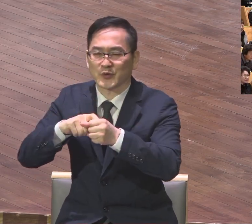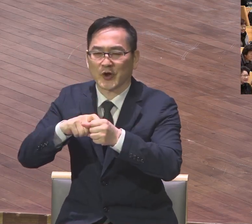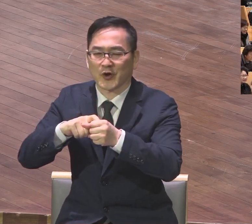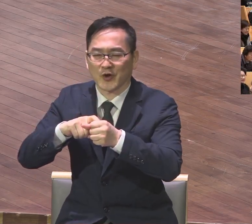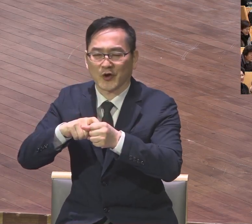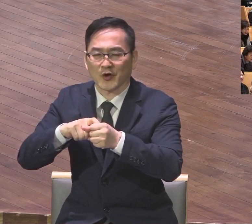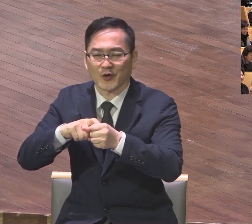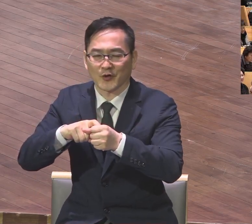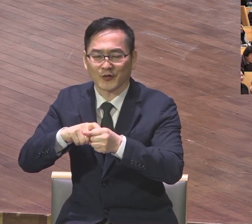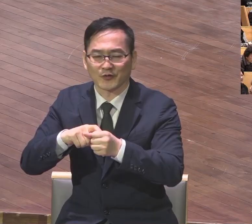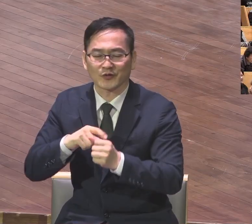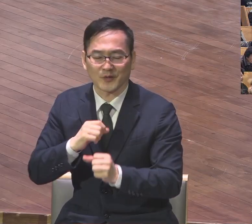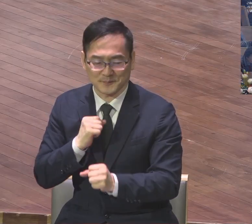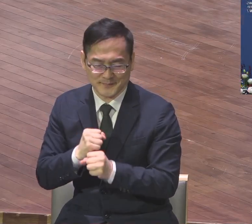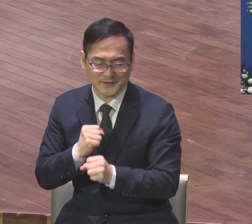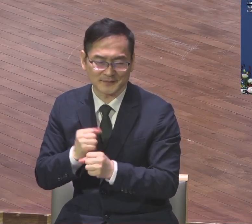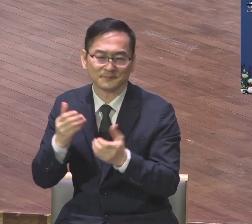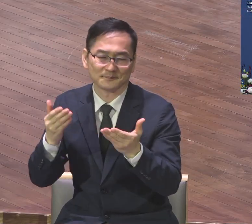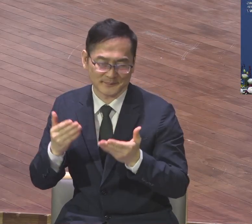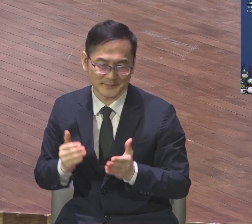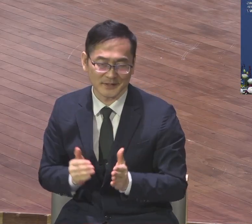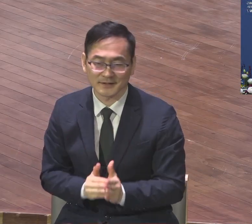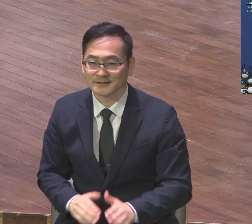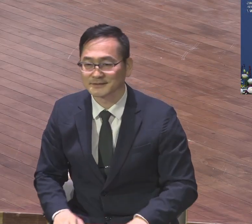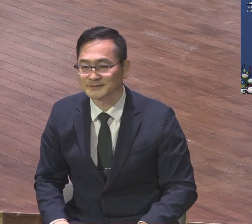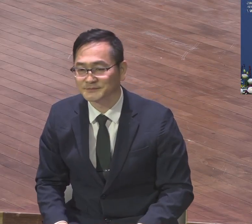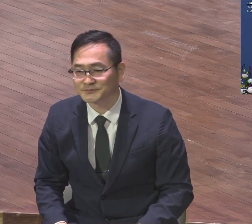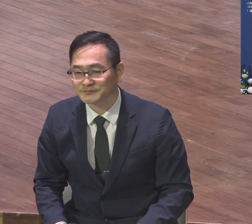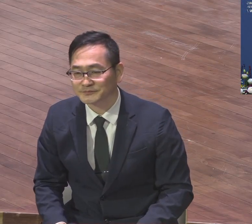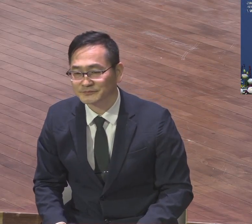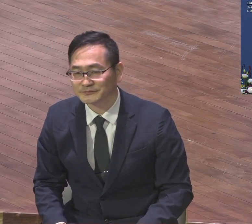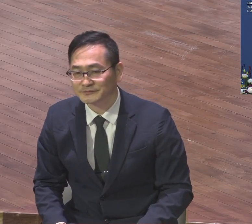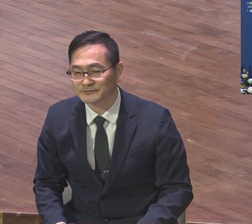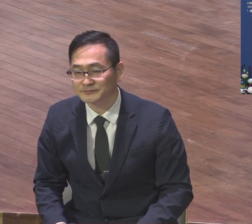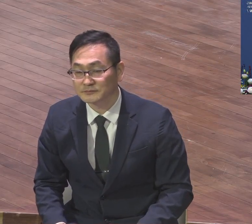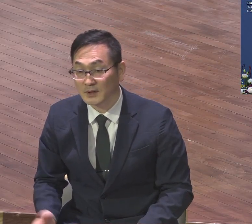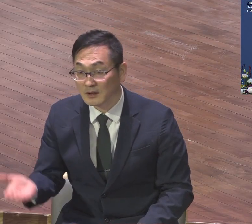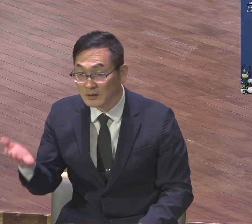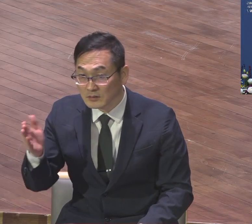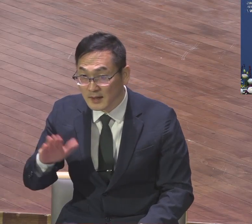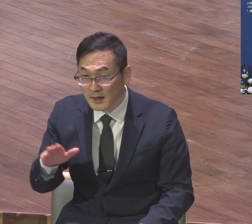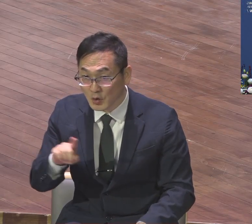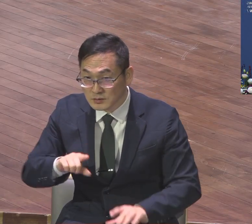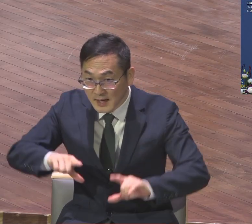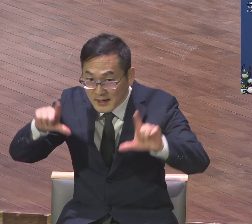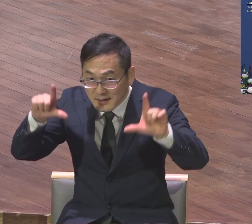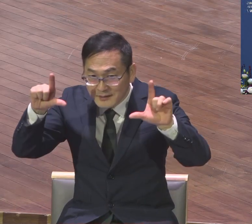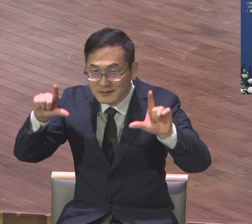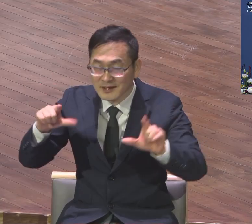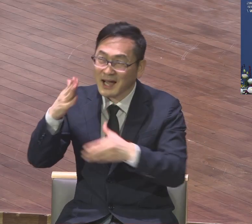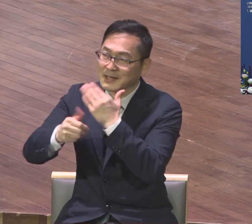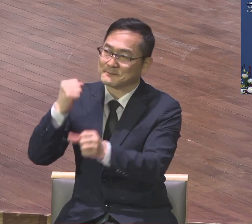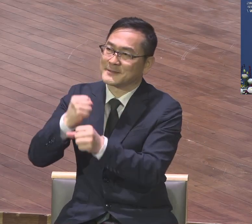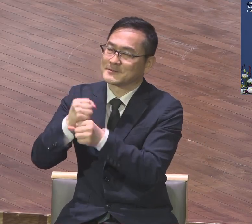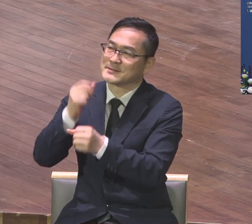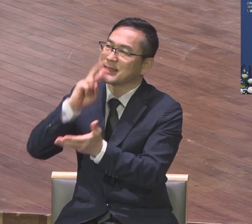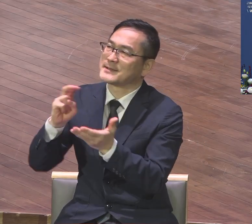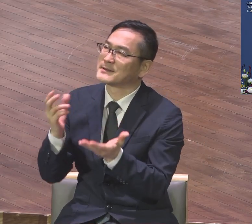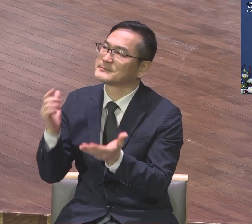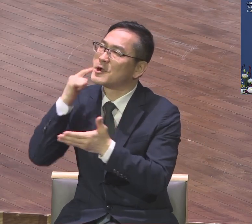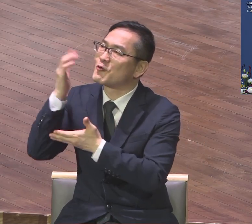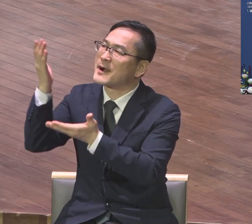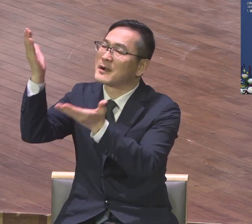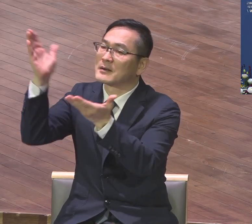하나님과 교제하면서. 그런데 놀라운 능력을 부여받은 인간이 어느 날 교만해졌어.